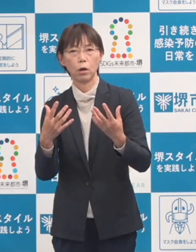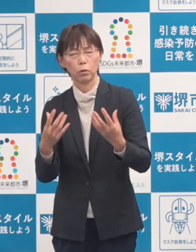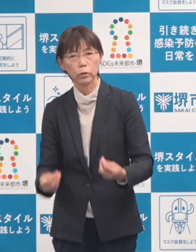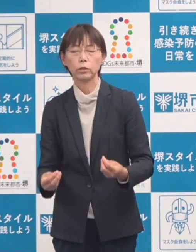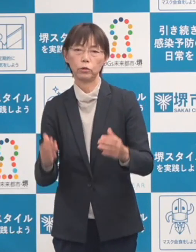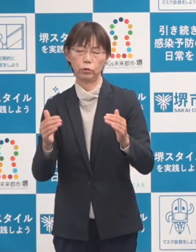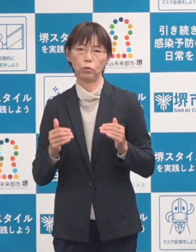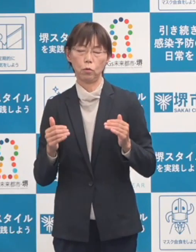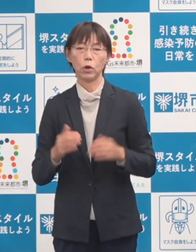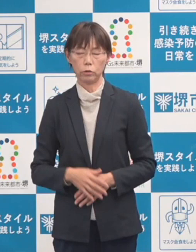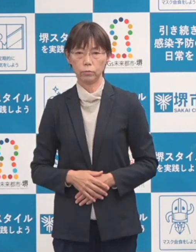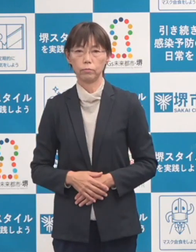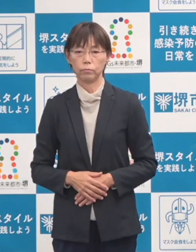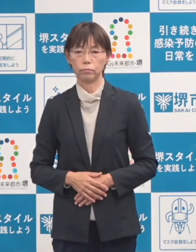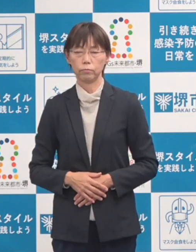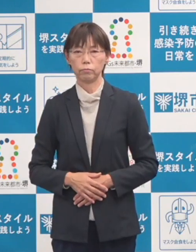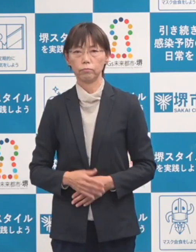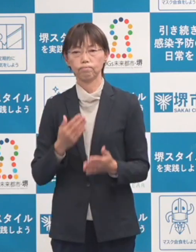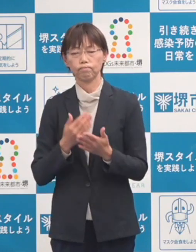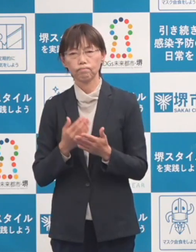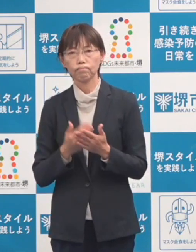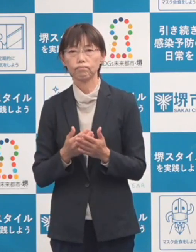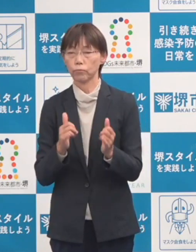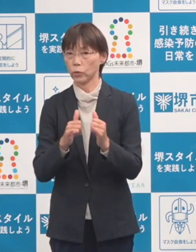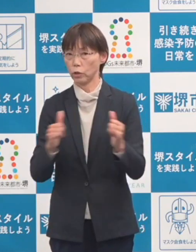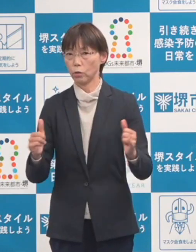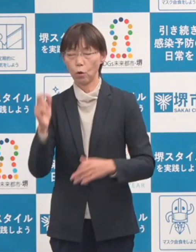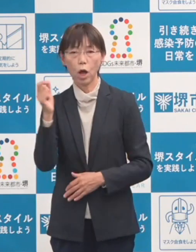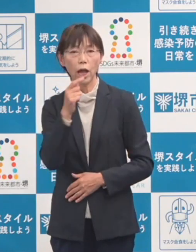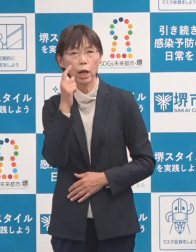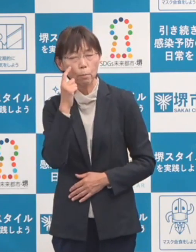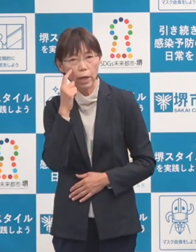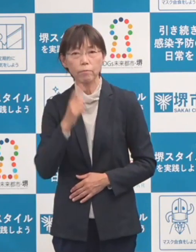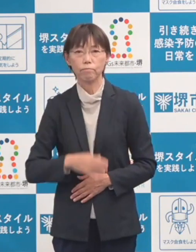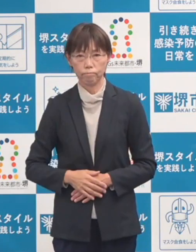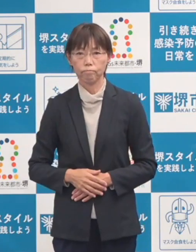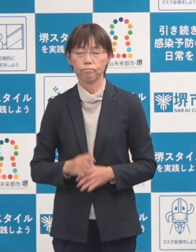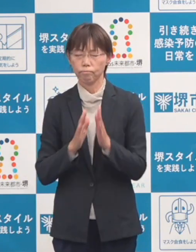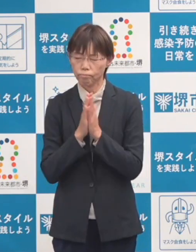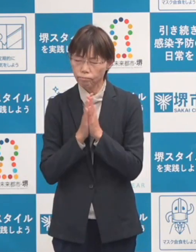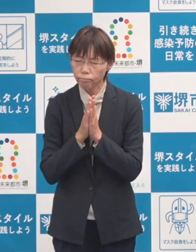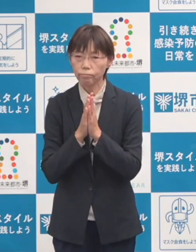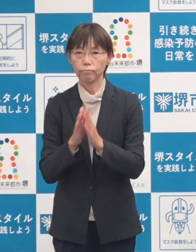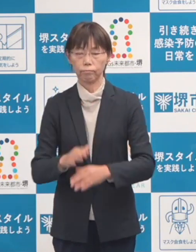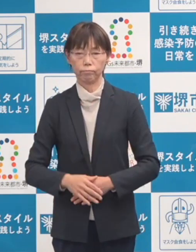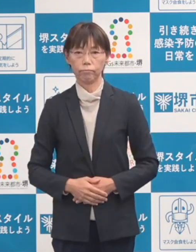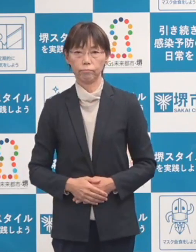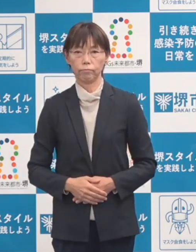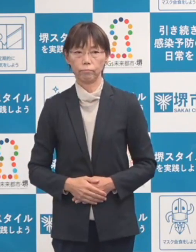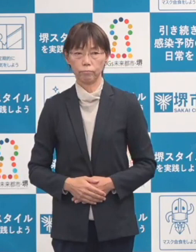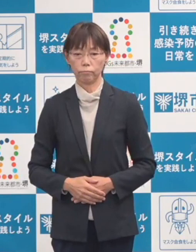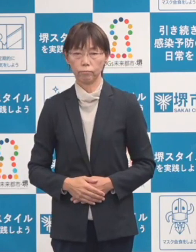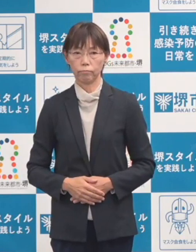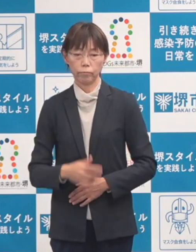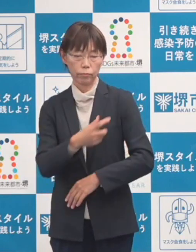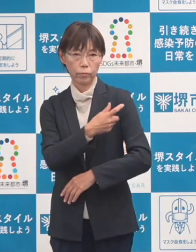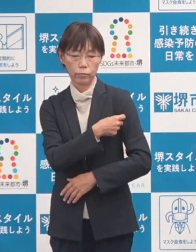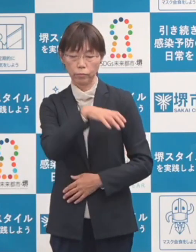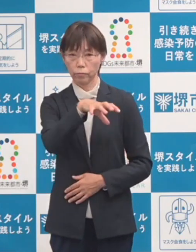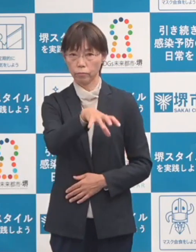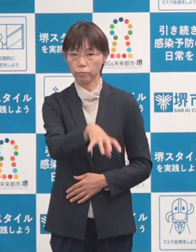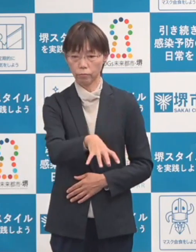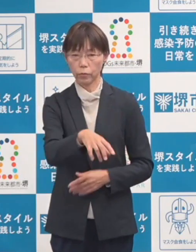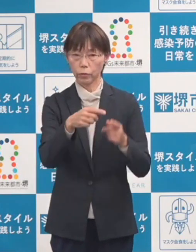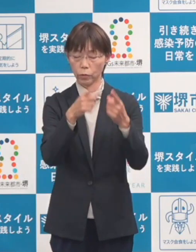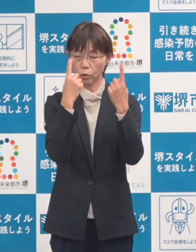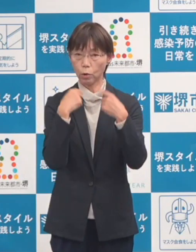クチン接種を希望される方、お早めの接種をご検討いただきたいと思います。接種場所につきましては、個別接種